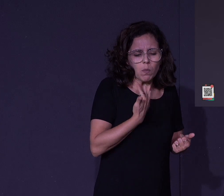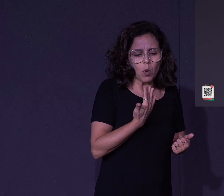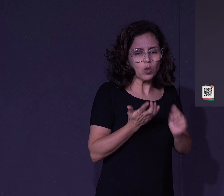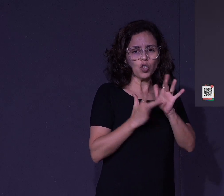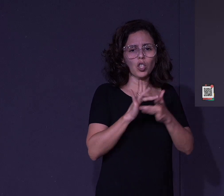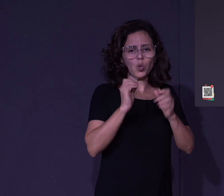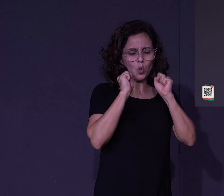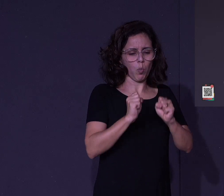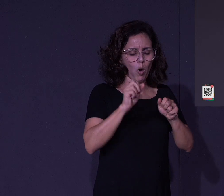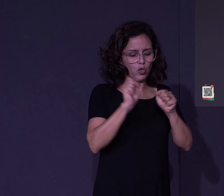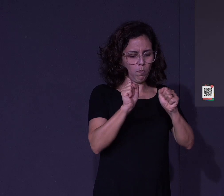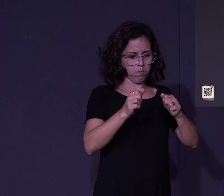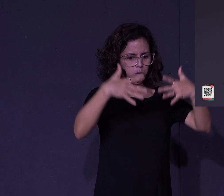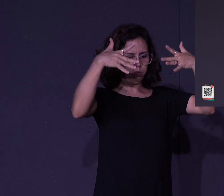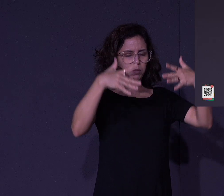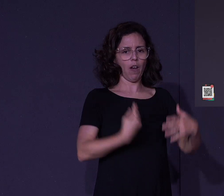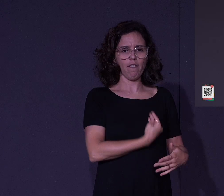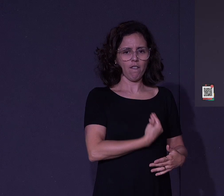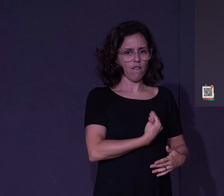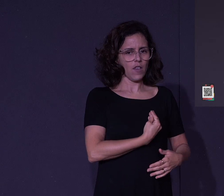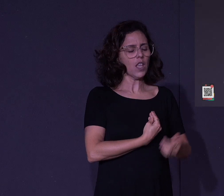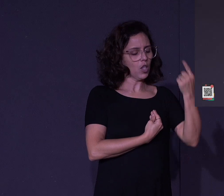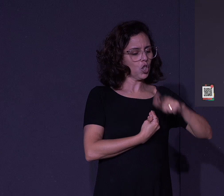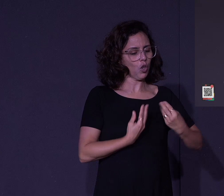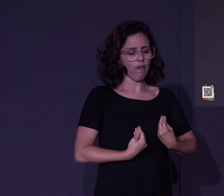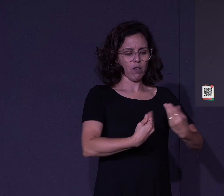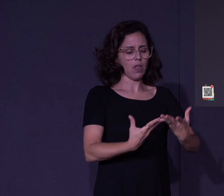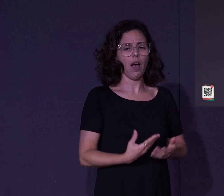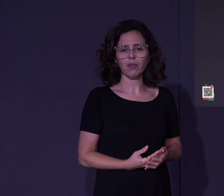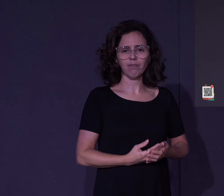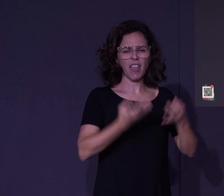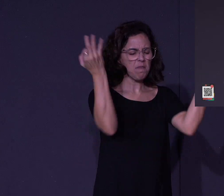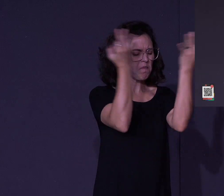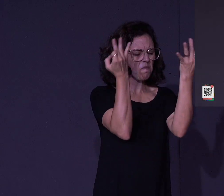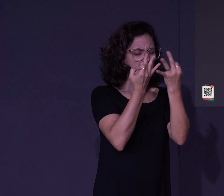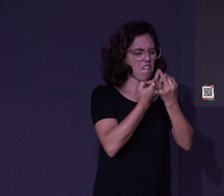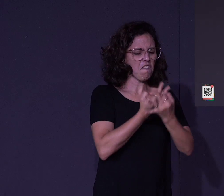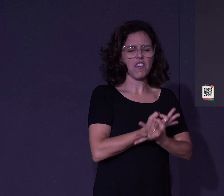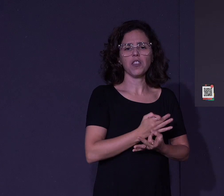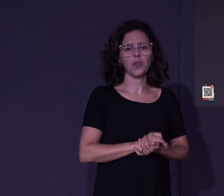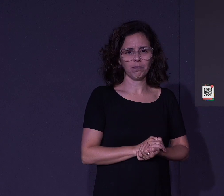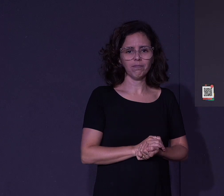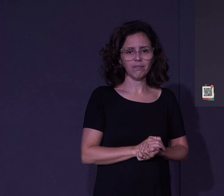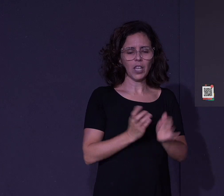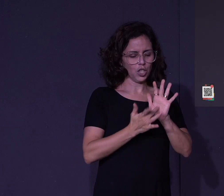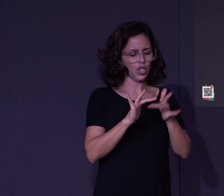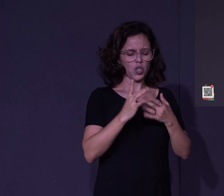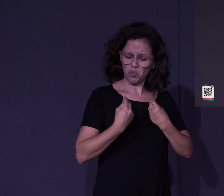vida. Ele é a forma mais excelente de vida que emana de Deus para mim e para